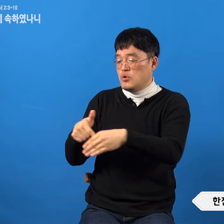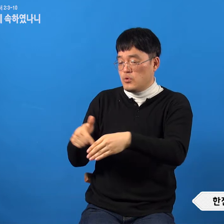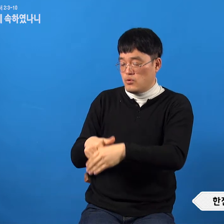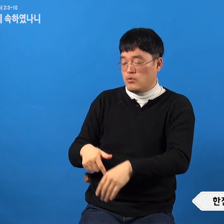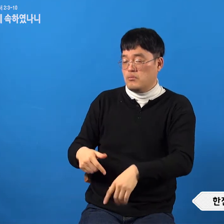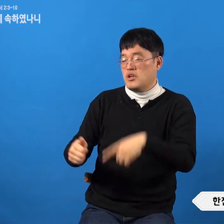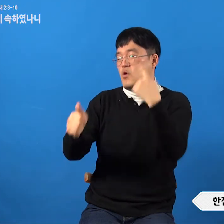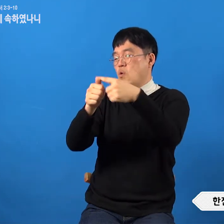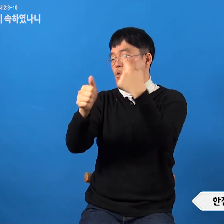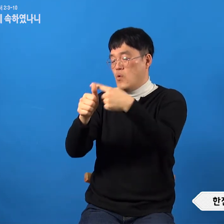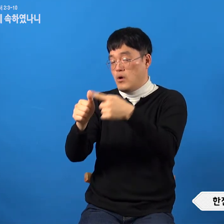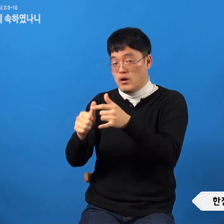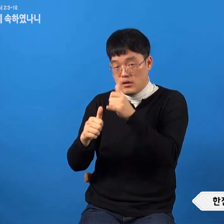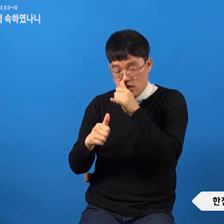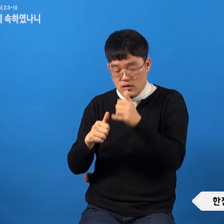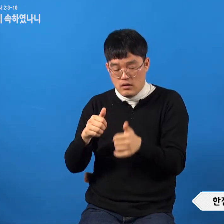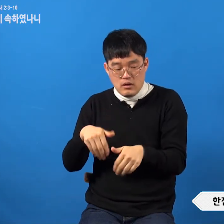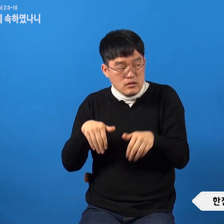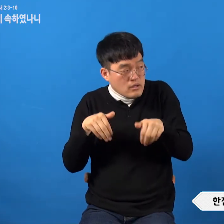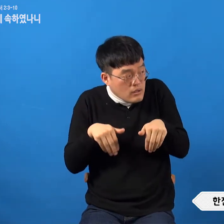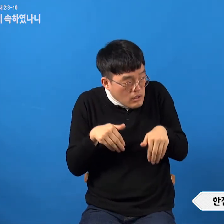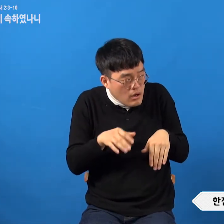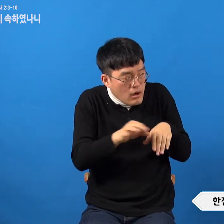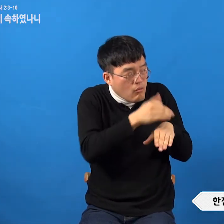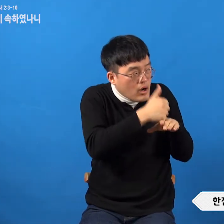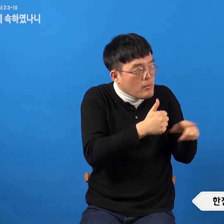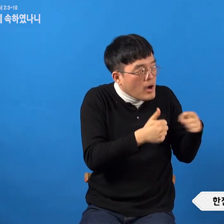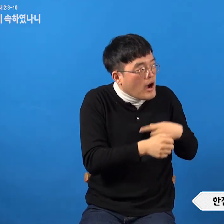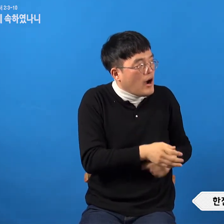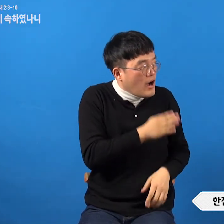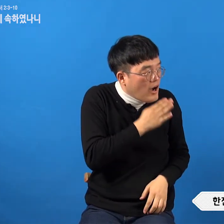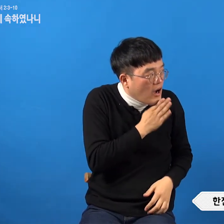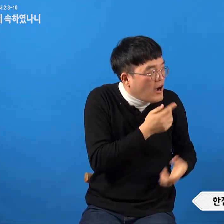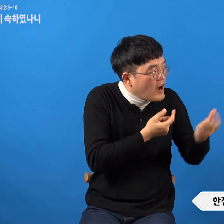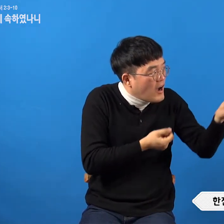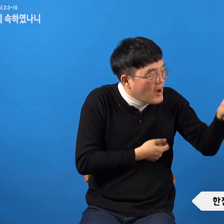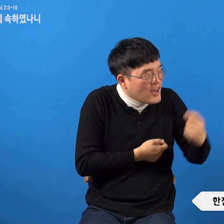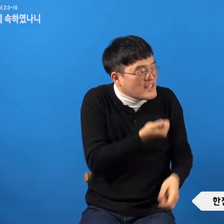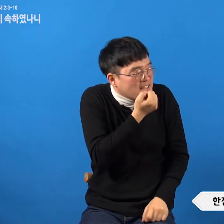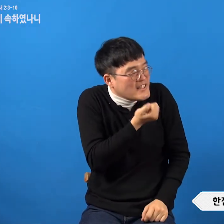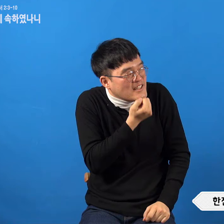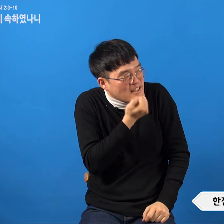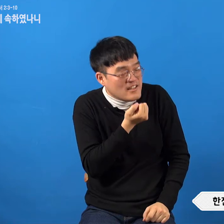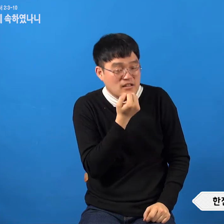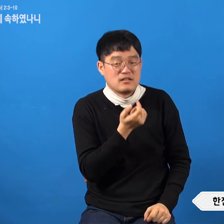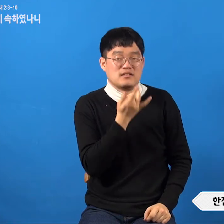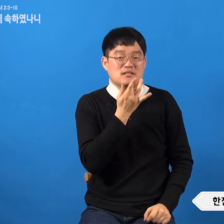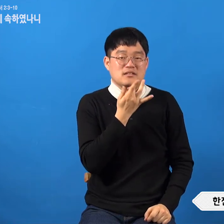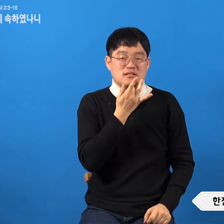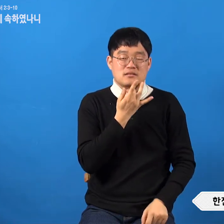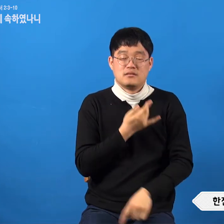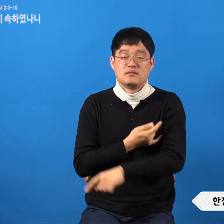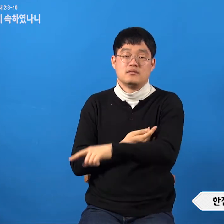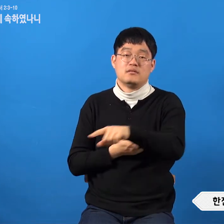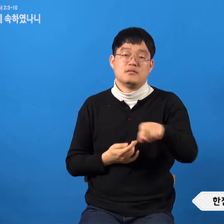비판을 합니다. 신하들도 대왕님 말씀이 옳다고 다 낄낄대면서 그렇게 맞장구를